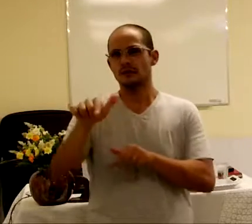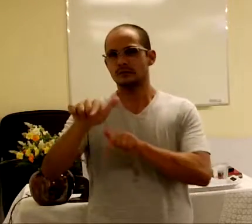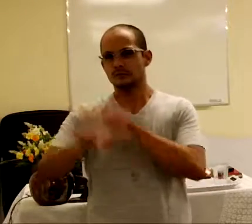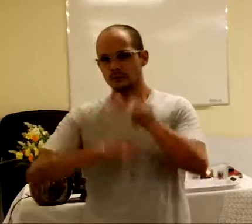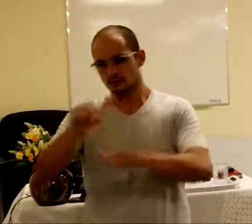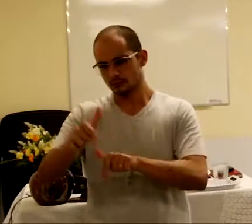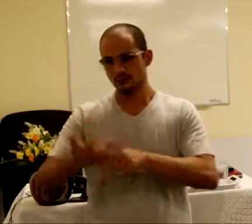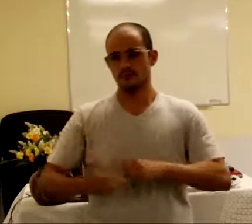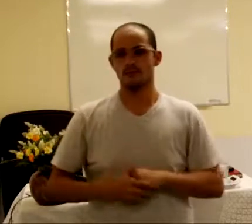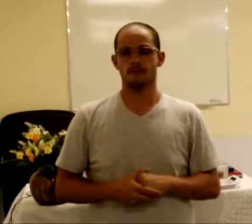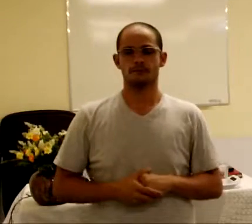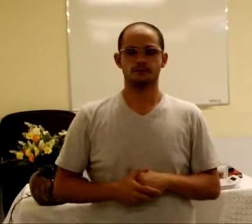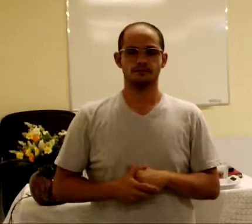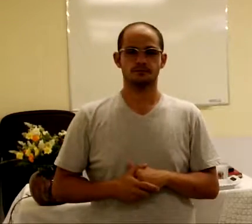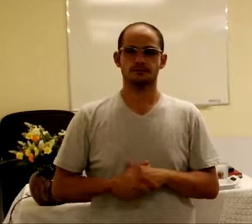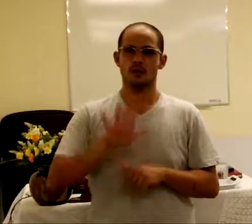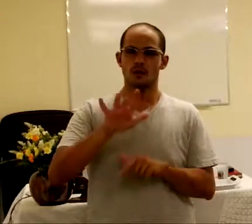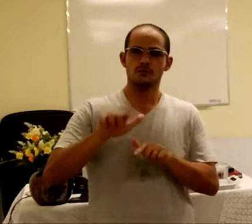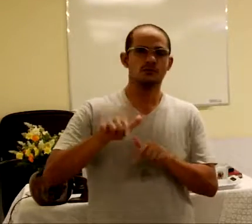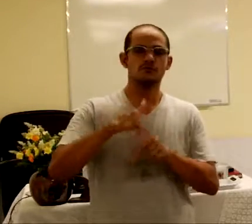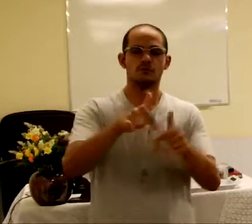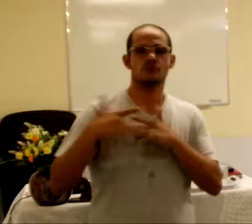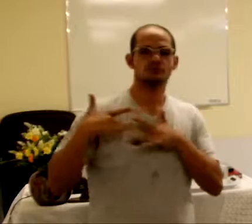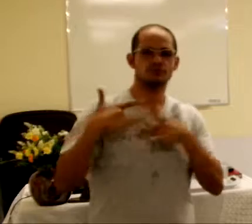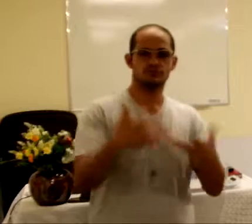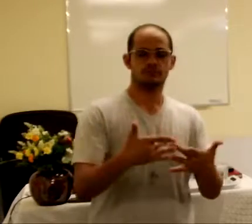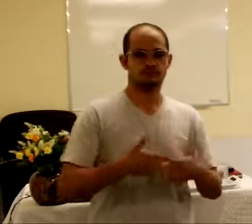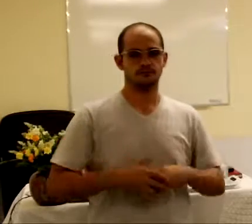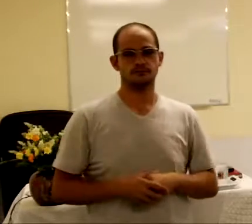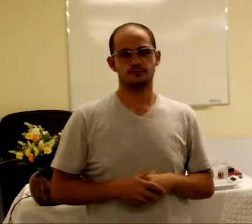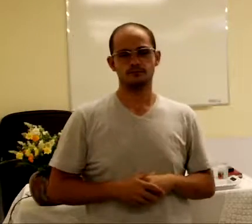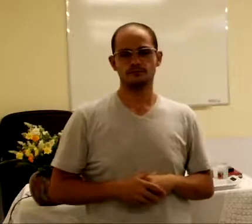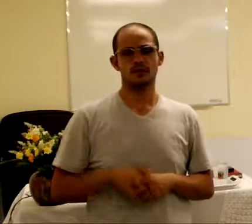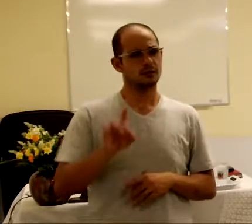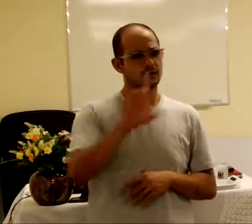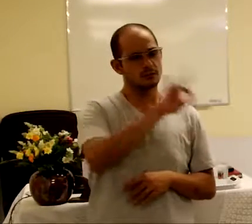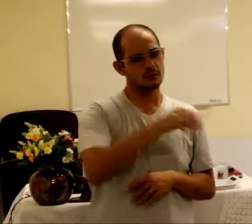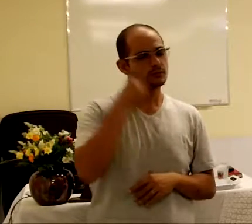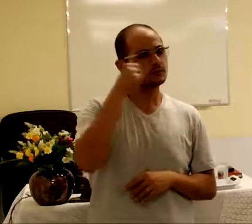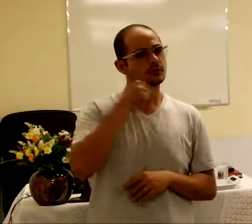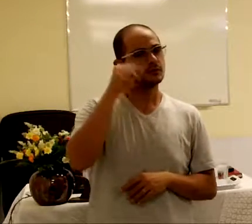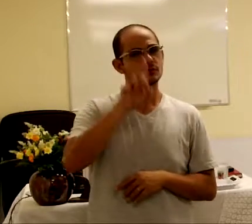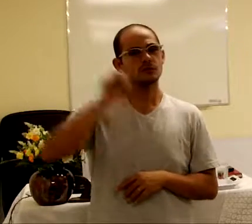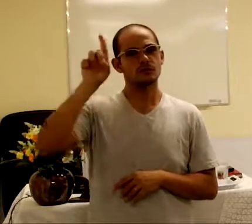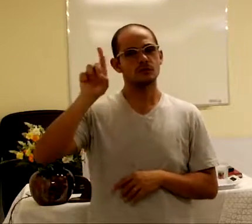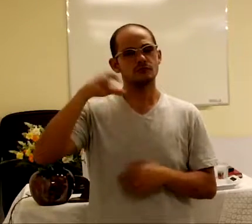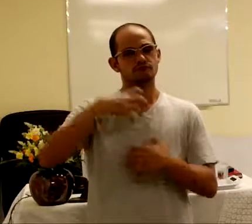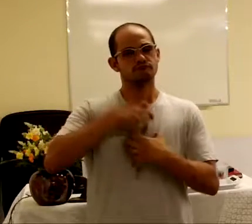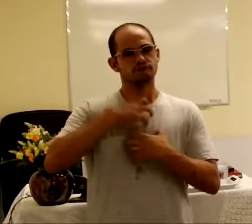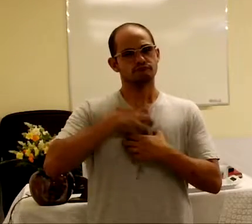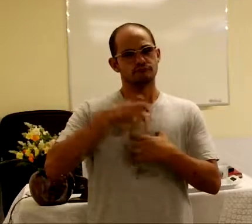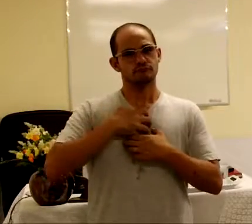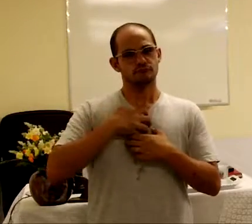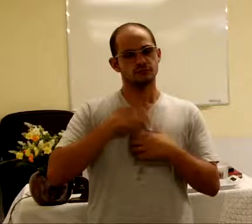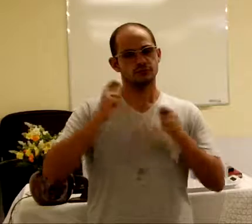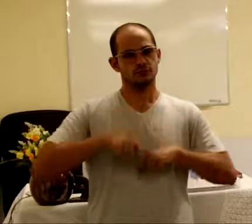realiza. Né? É uma ação caridosa que faz. Cada um, experiência. Sente a obra de Deus em si